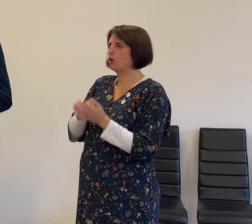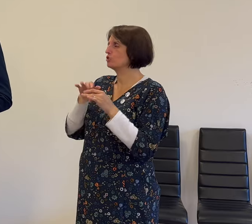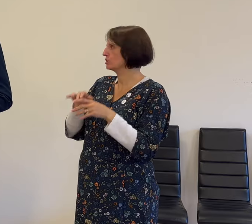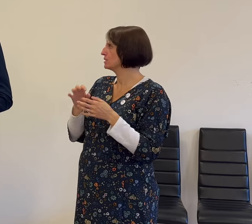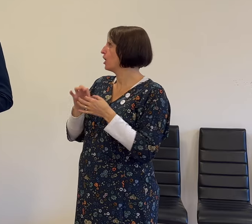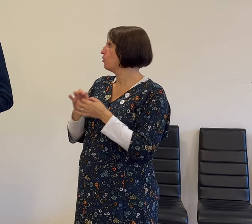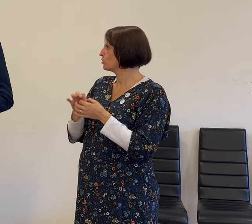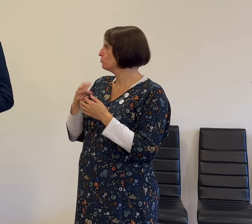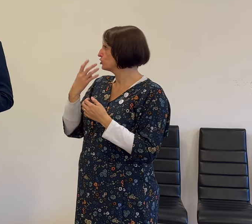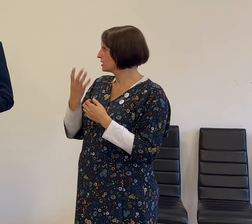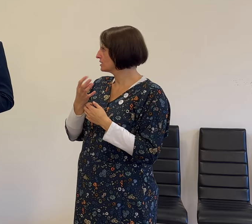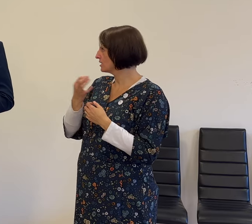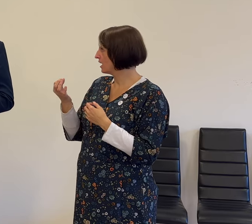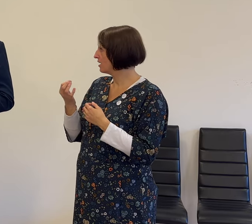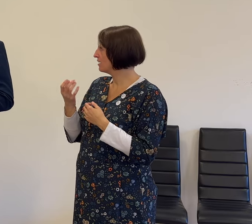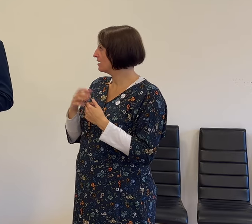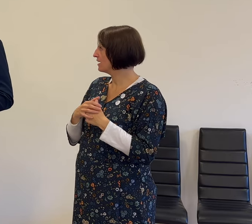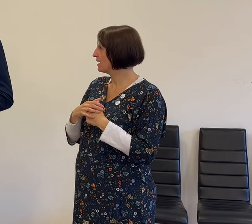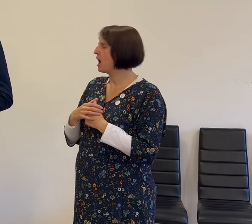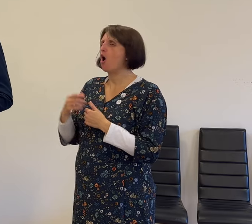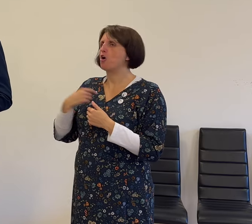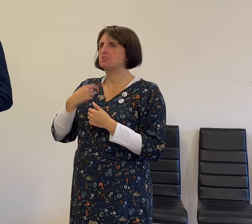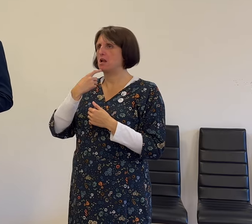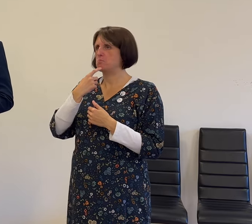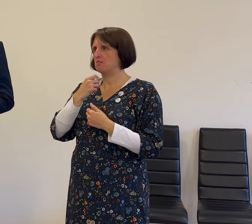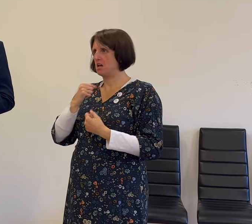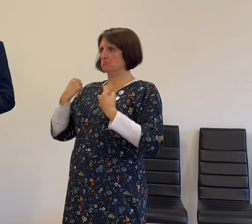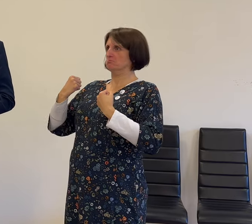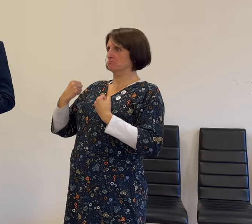nehlásí. Oni neříkají, my půjdem.